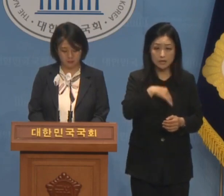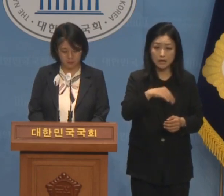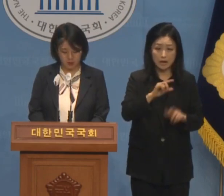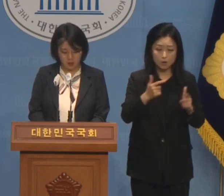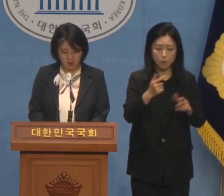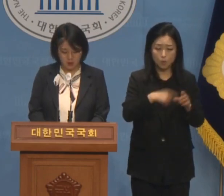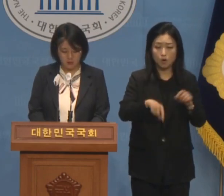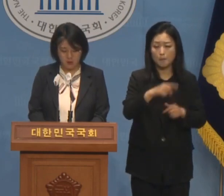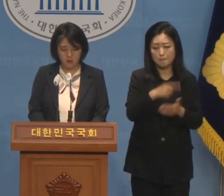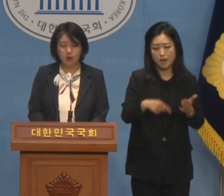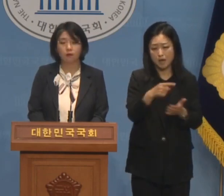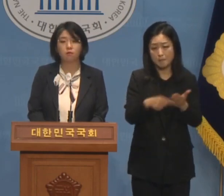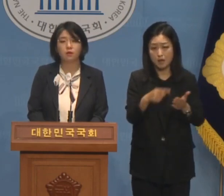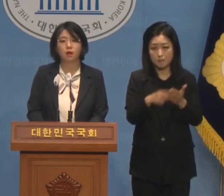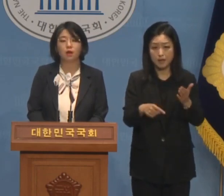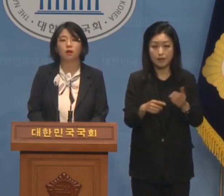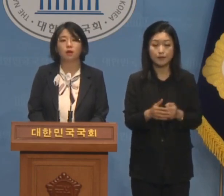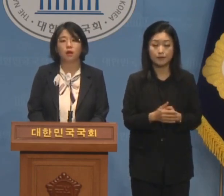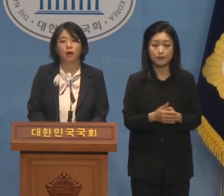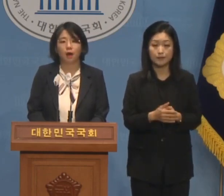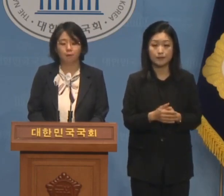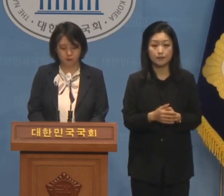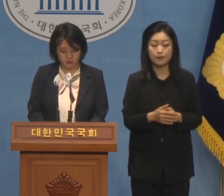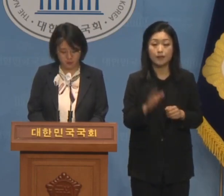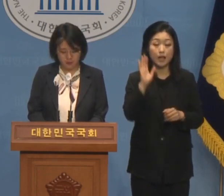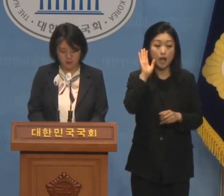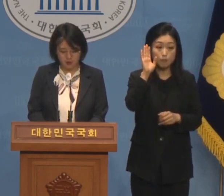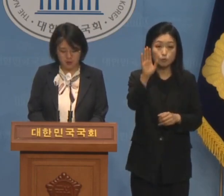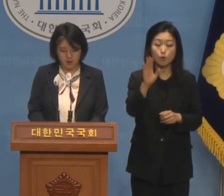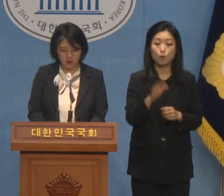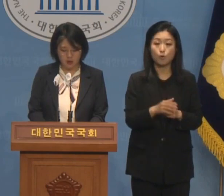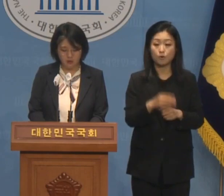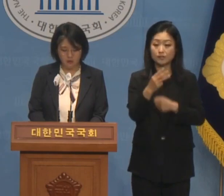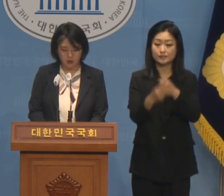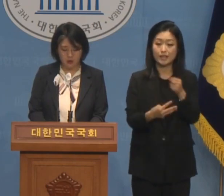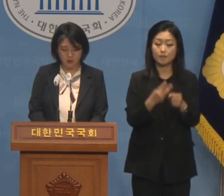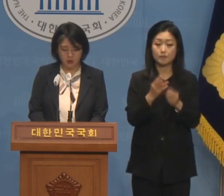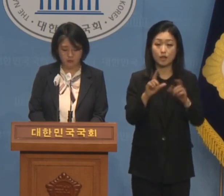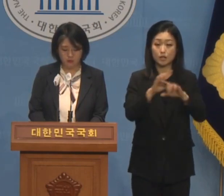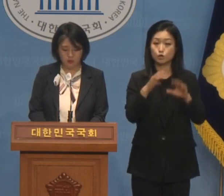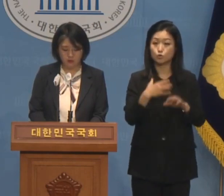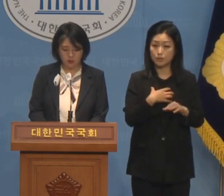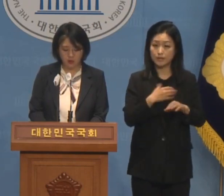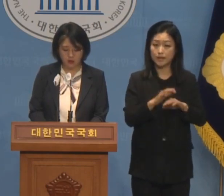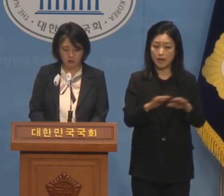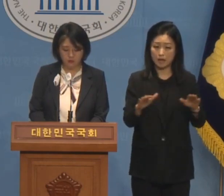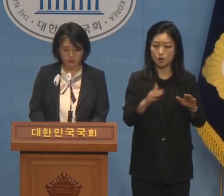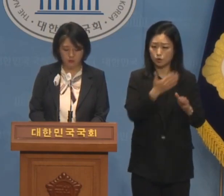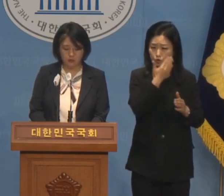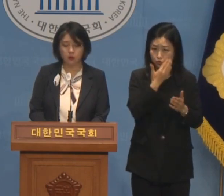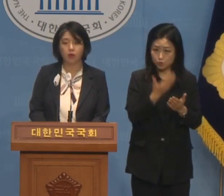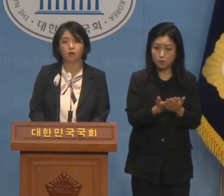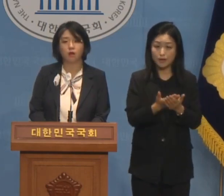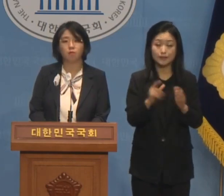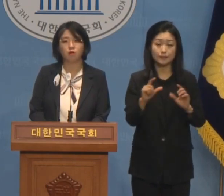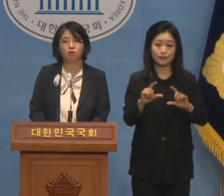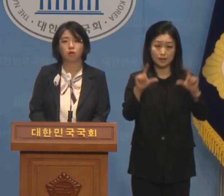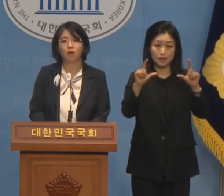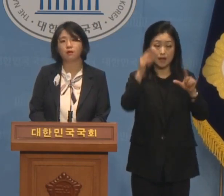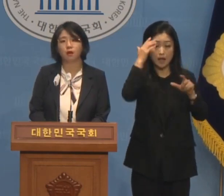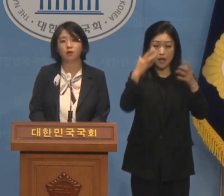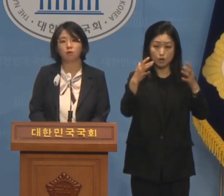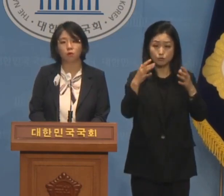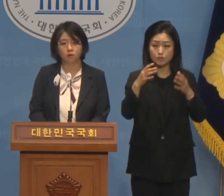없습니다. 마무리하겠습니다. 앞으로 3년이 기후위기와 국제적 탈탄소 구조조정에